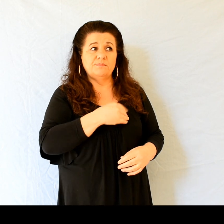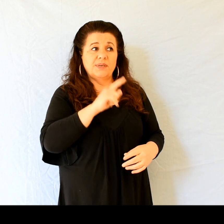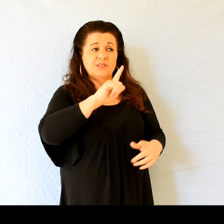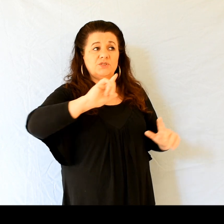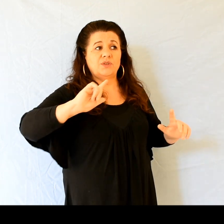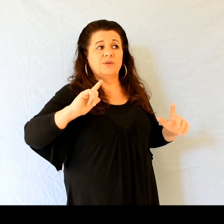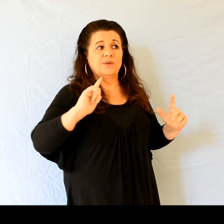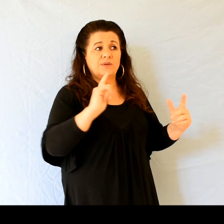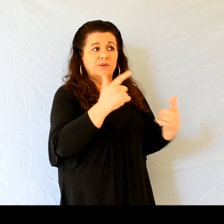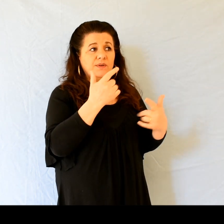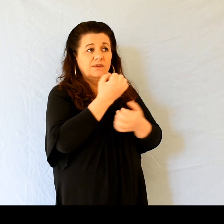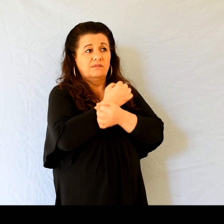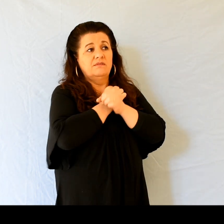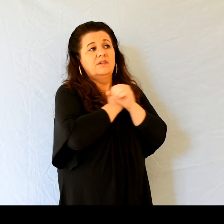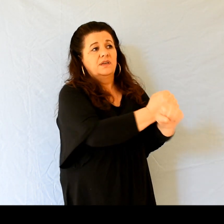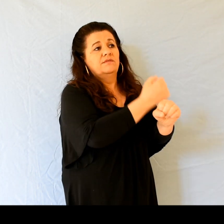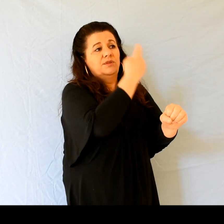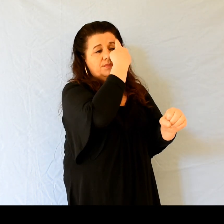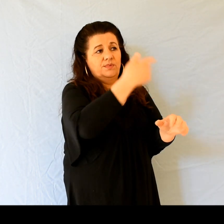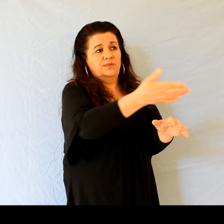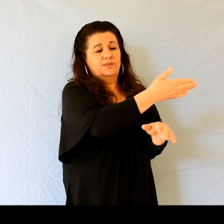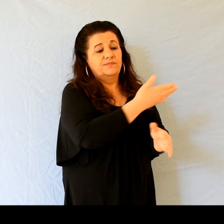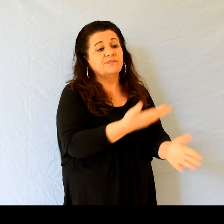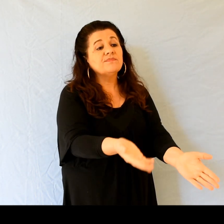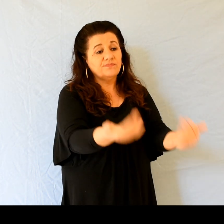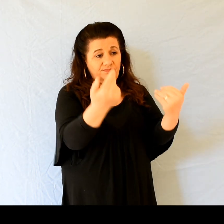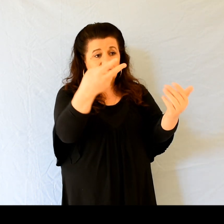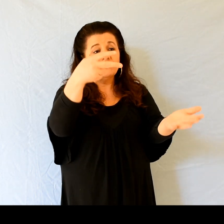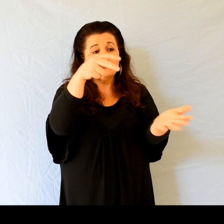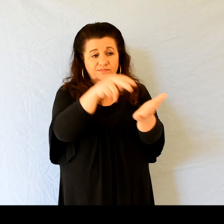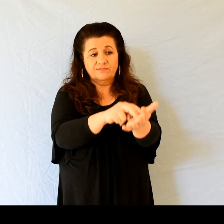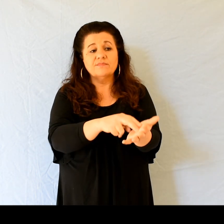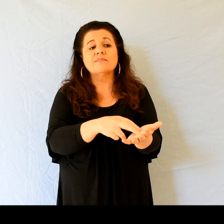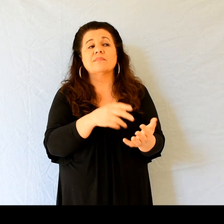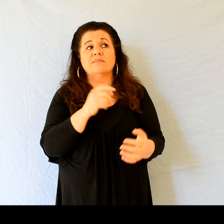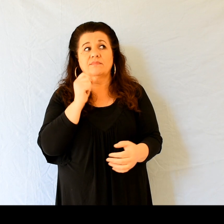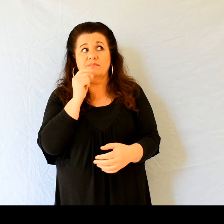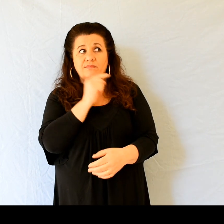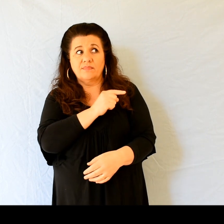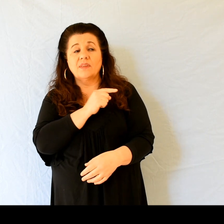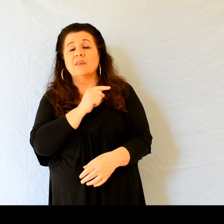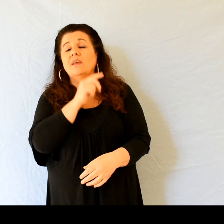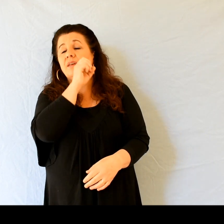Levez-vous, allons. Voici qu'il est proche celui qui me livre. »